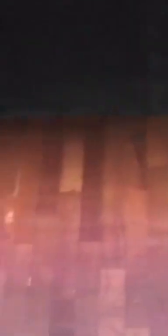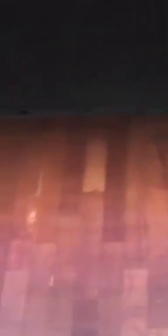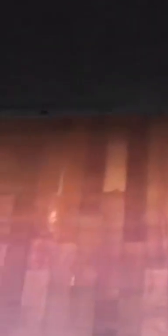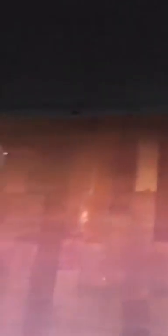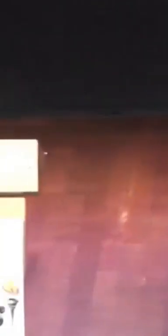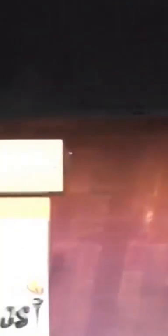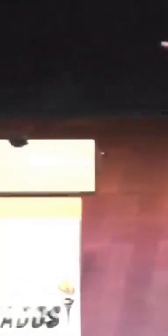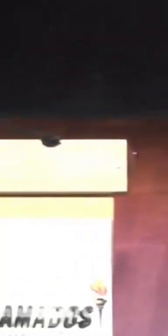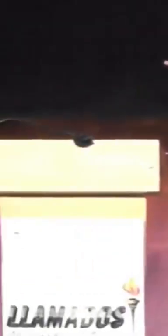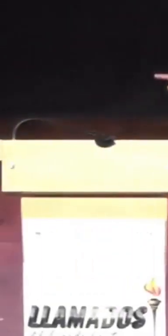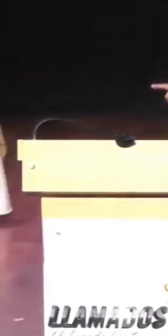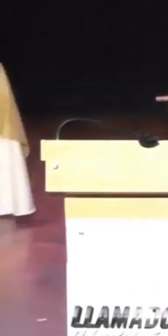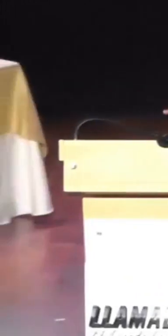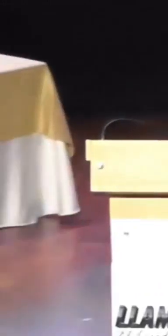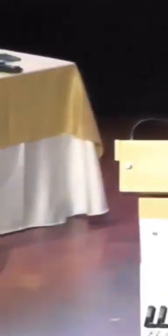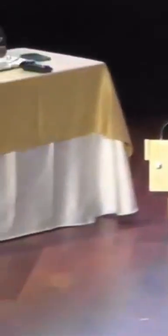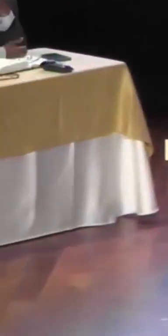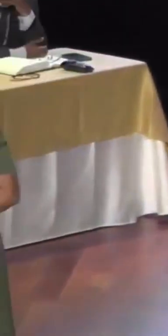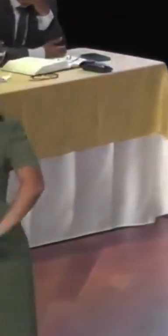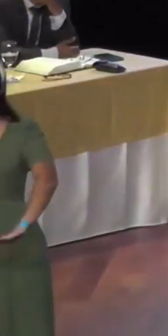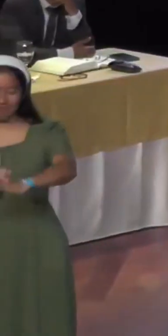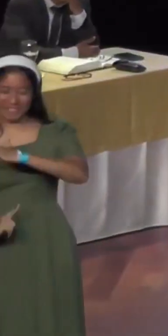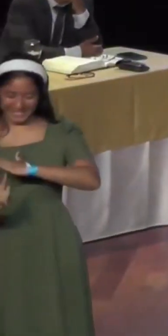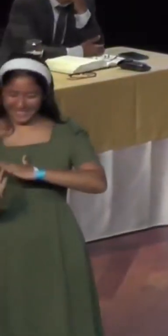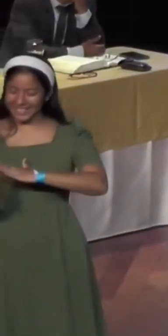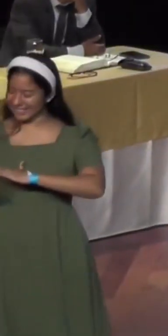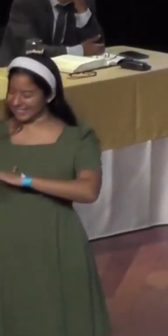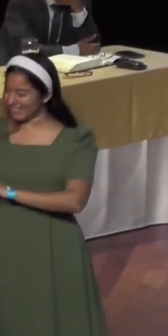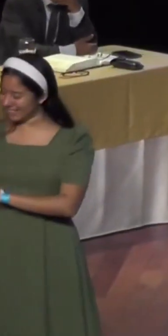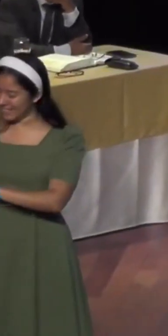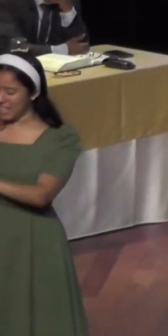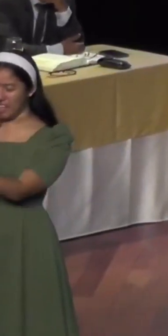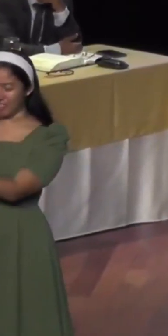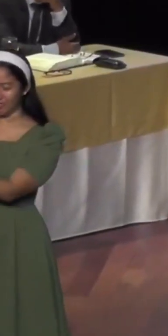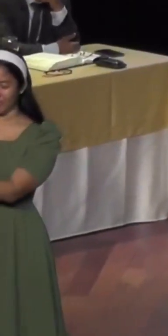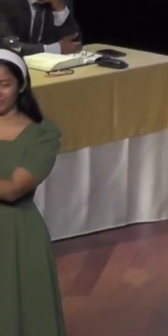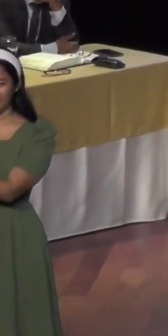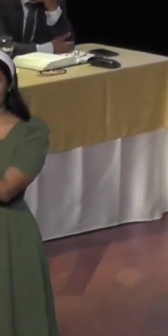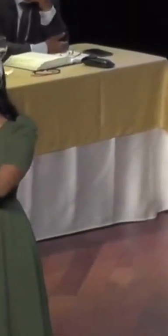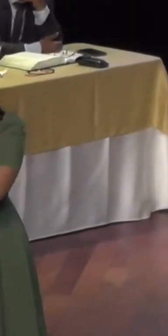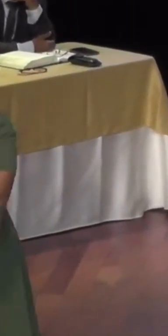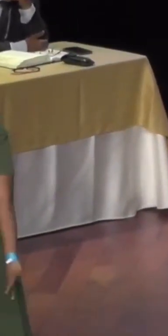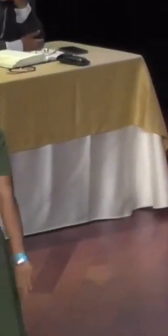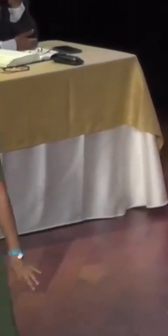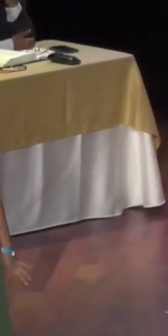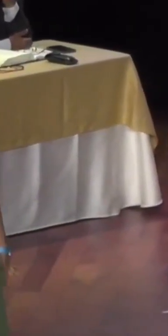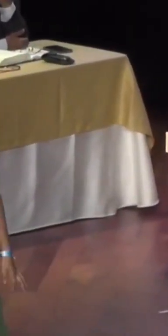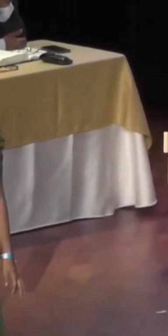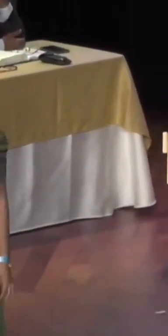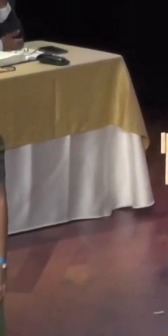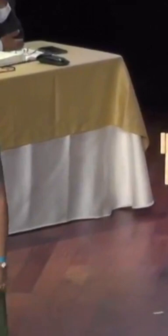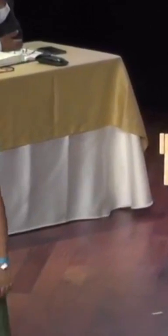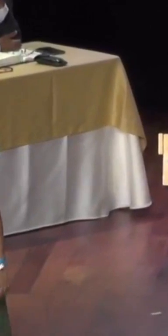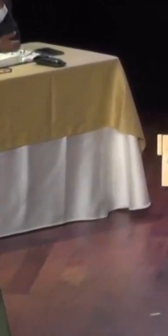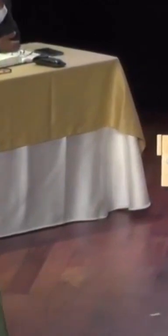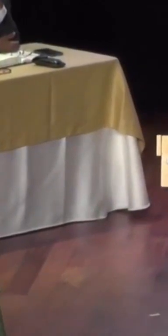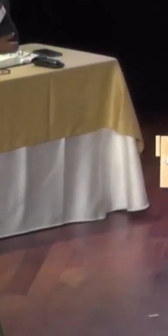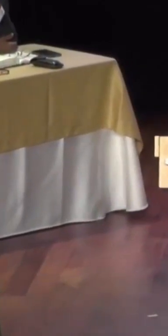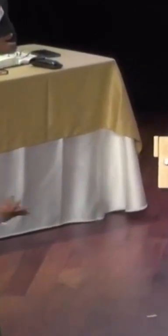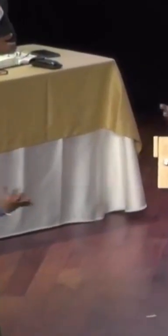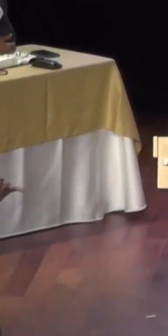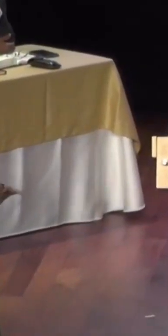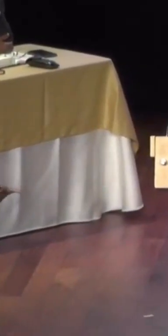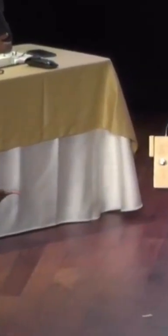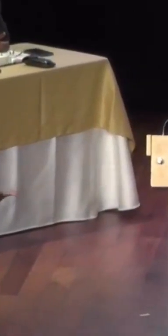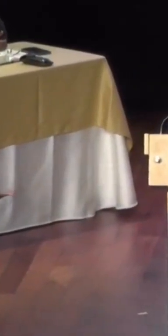Samuel fue a la casa. Aleluya. Fue a la casa a buscar un rey y no lo encontró. Ni su padre